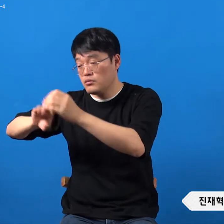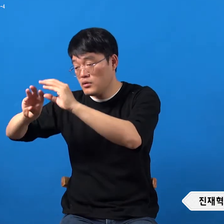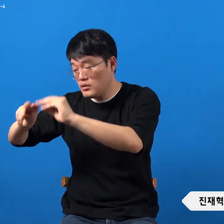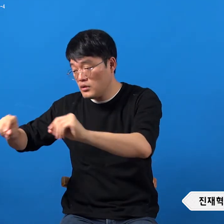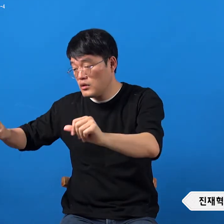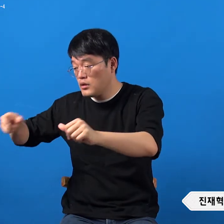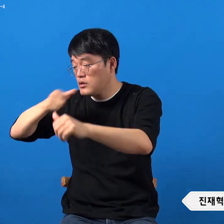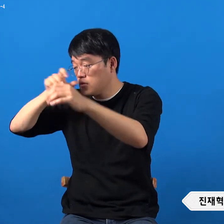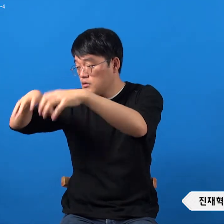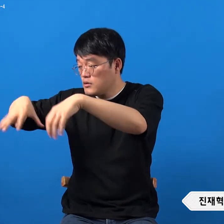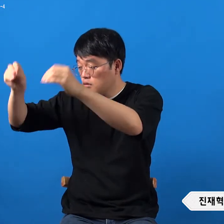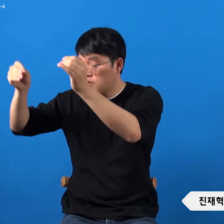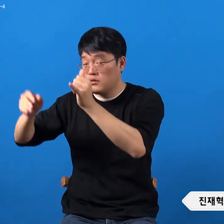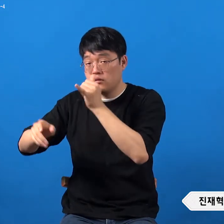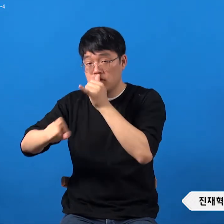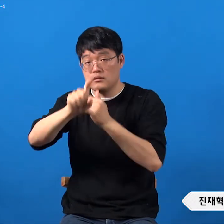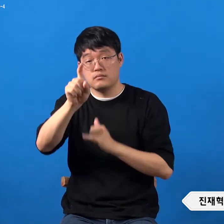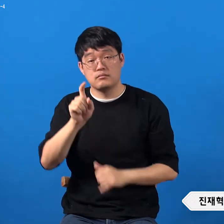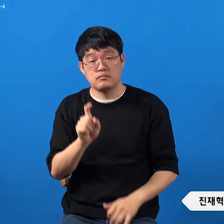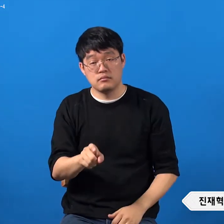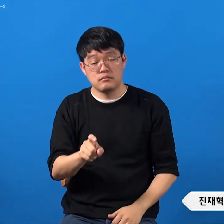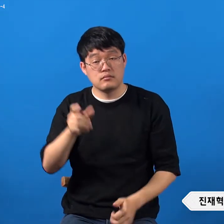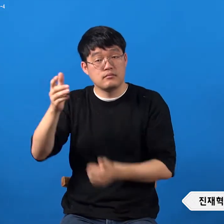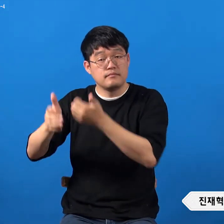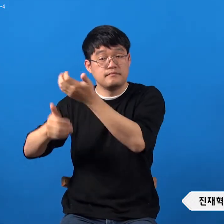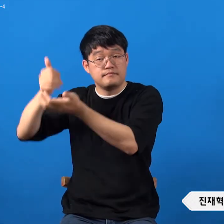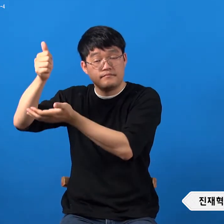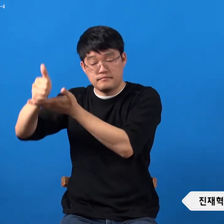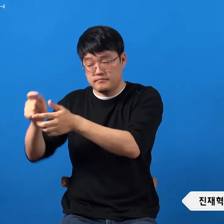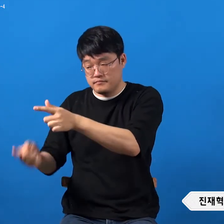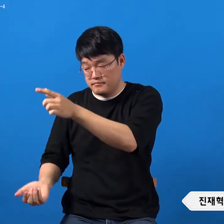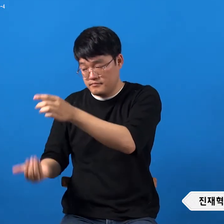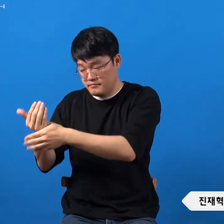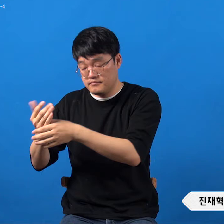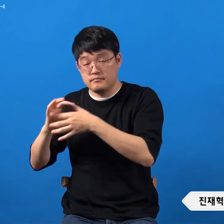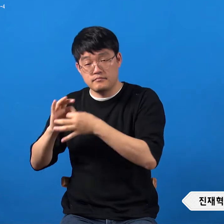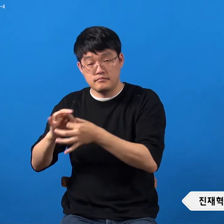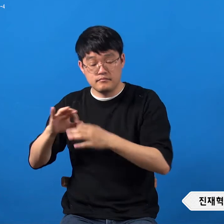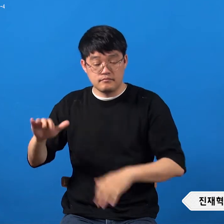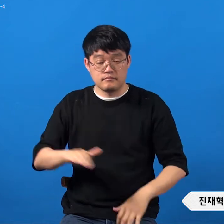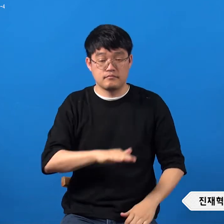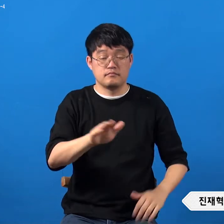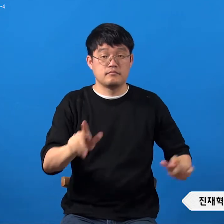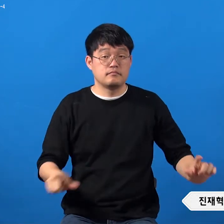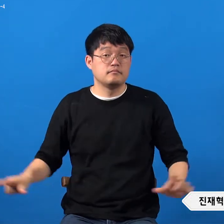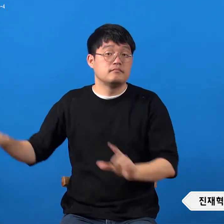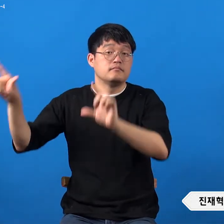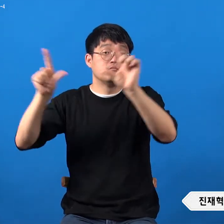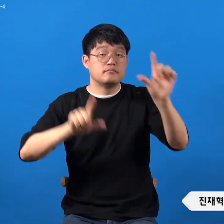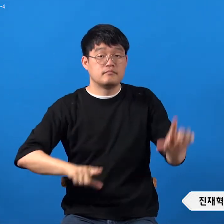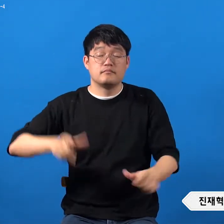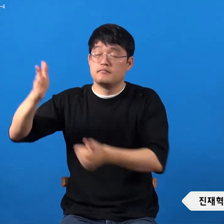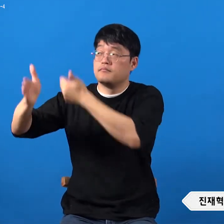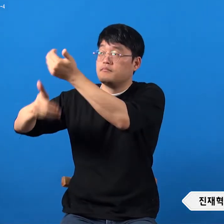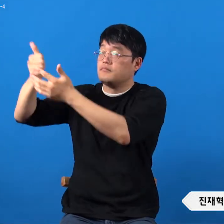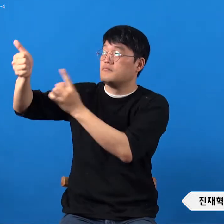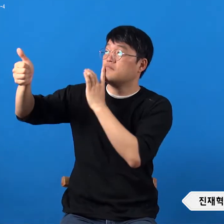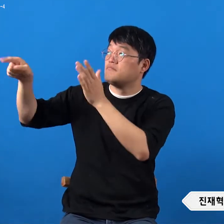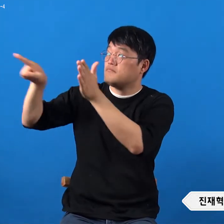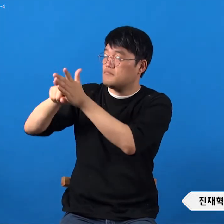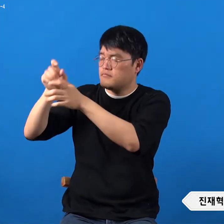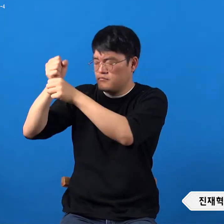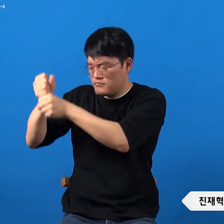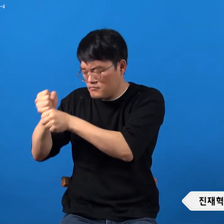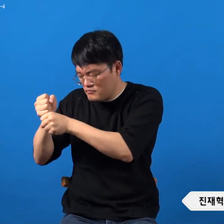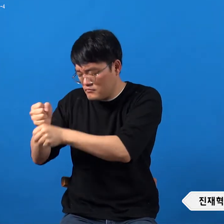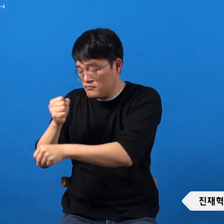땅에도 기근이 있을까요? 하나님께서는 이 사건을 통해서 우리 삶 속에서 하나님만을 의지하고자